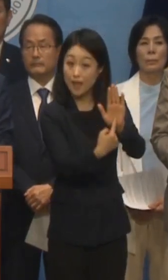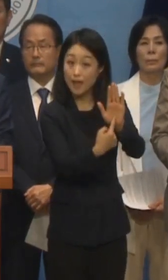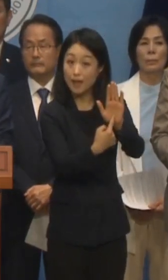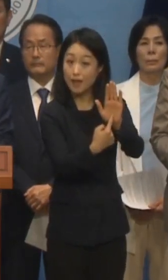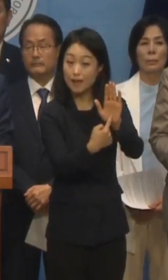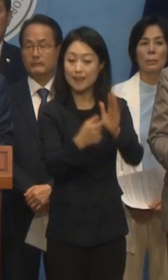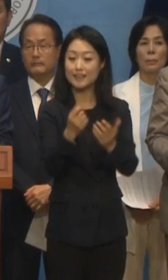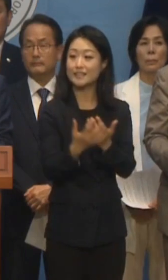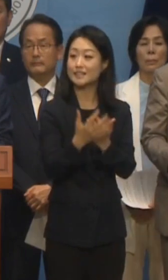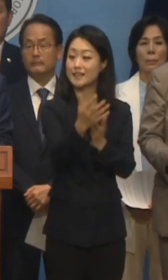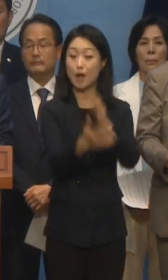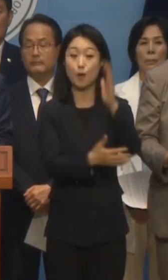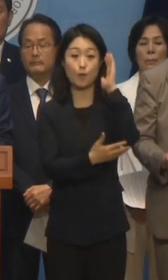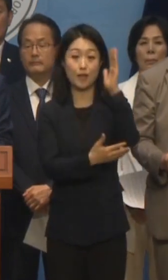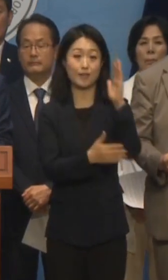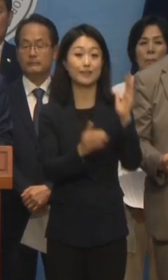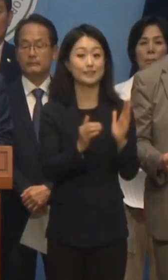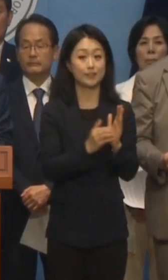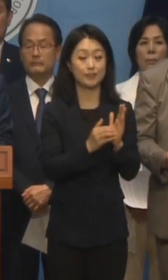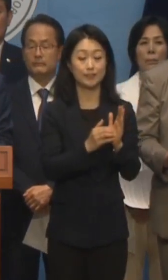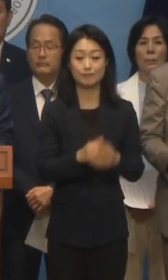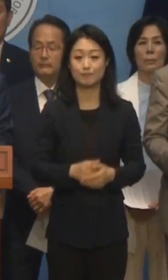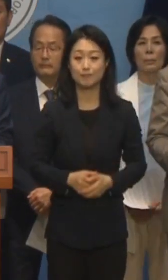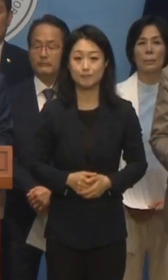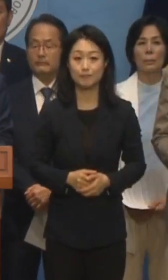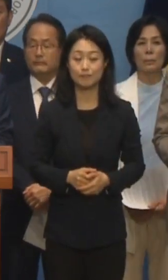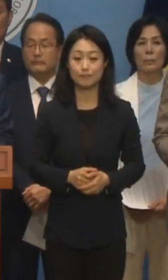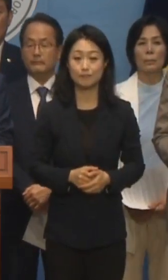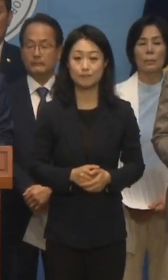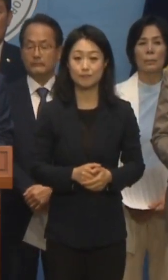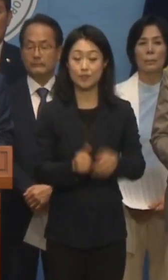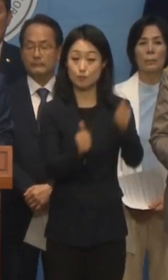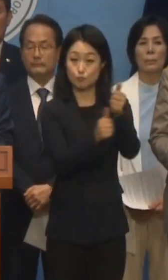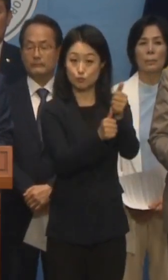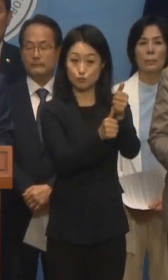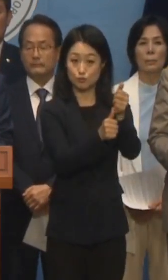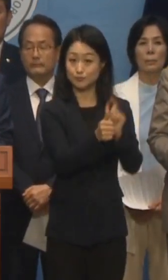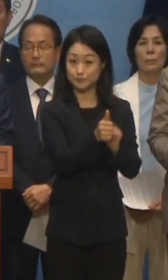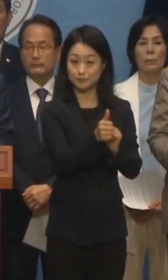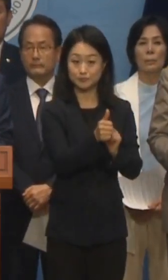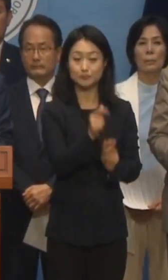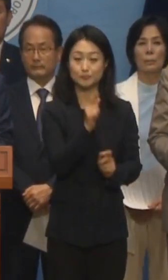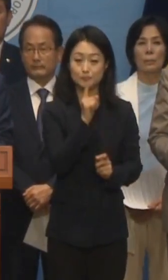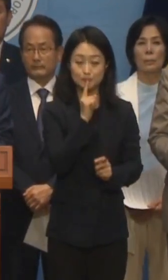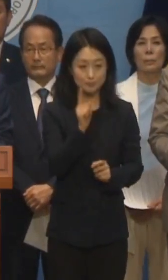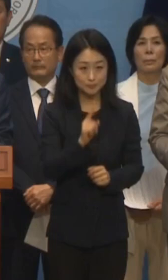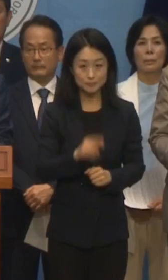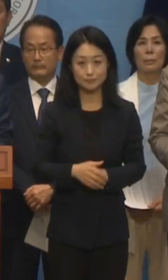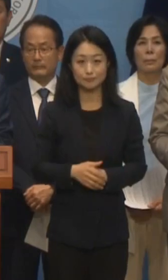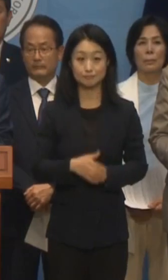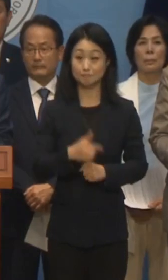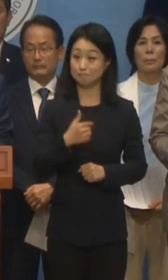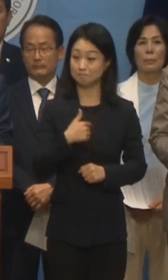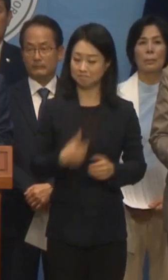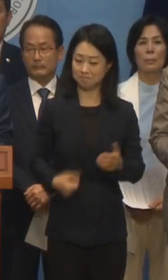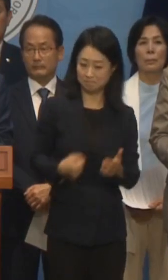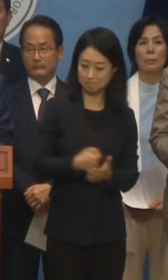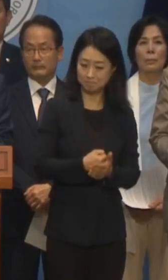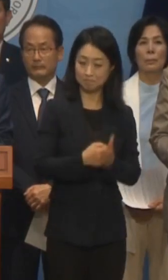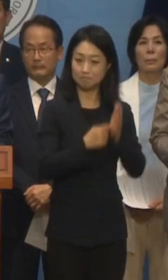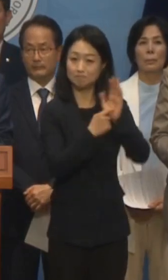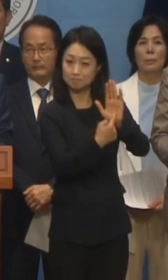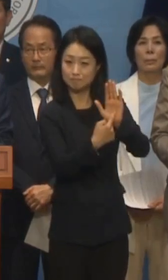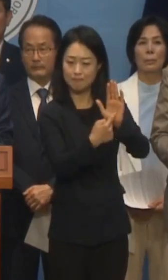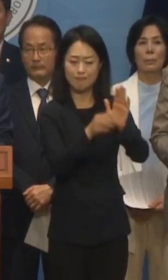이례적으로 기자회견까지 했습니다. 정승윤 부위원장은 오늘 자신의 행동이 담대한